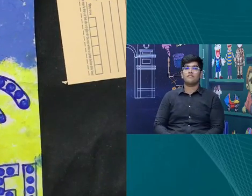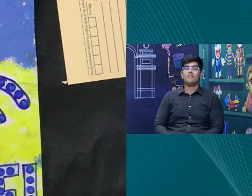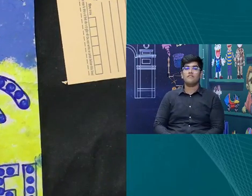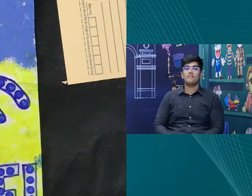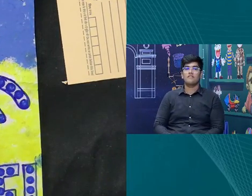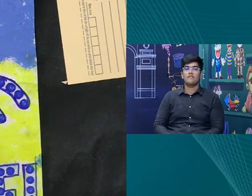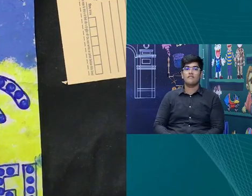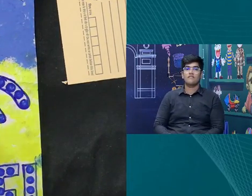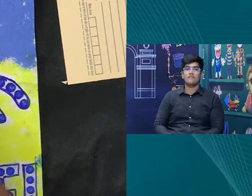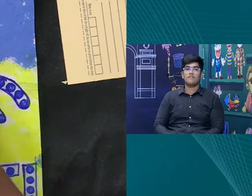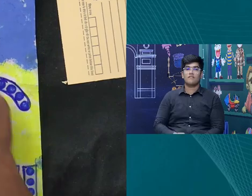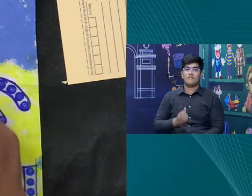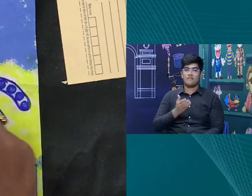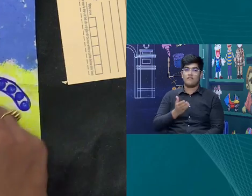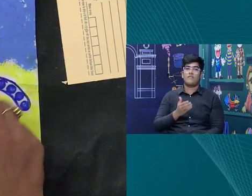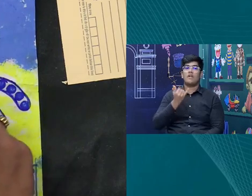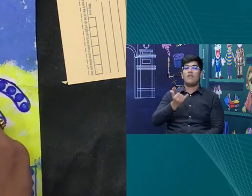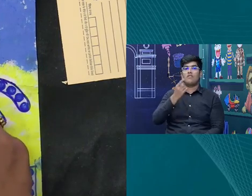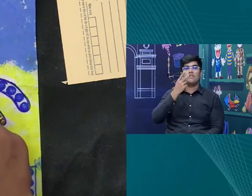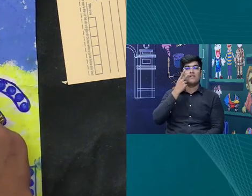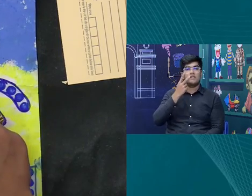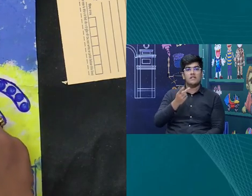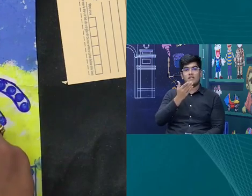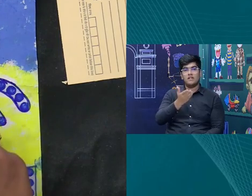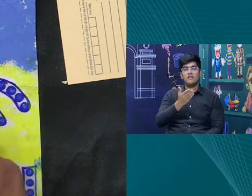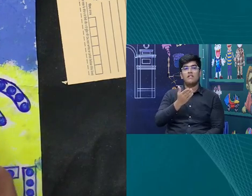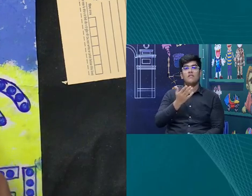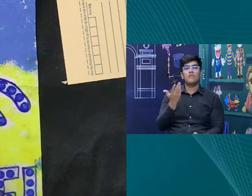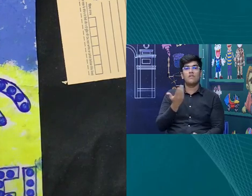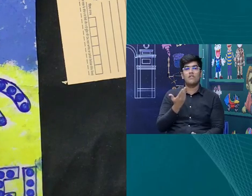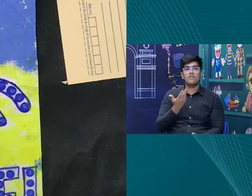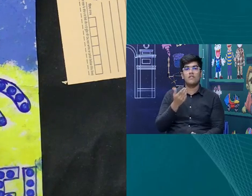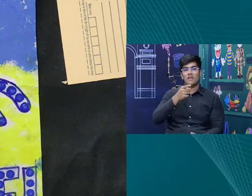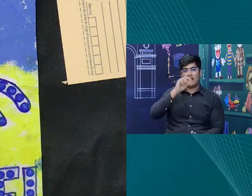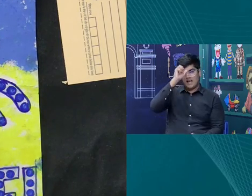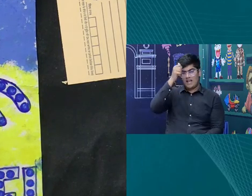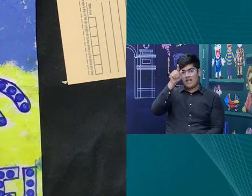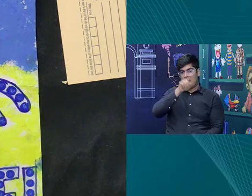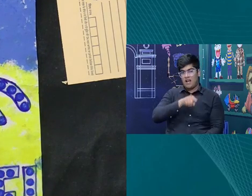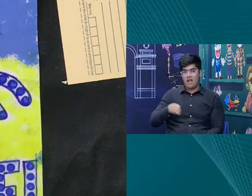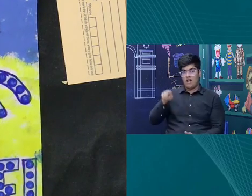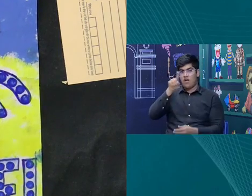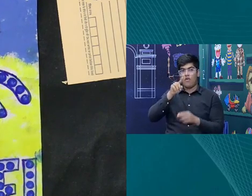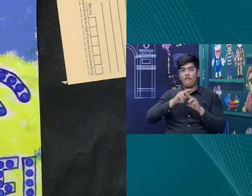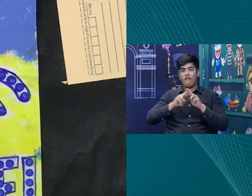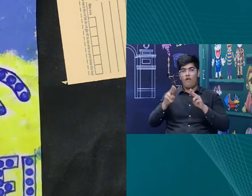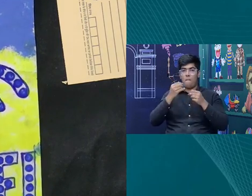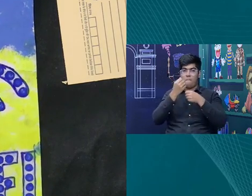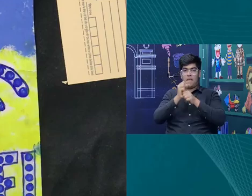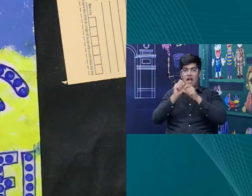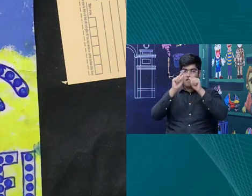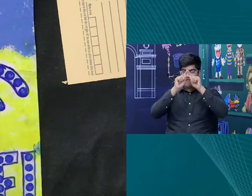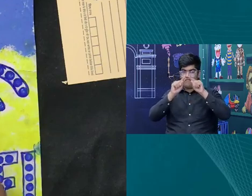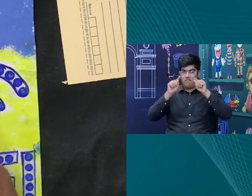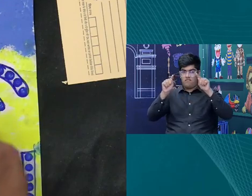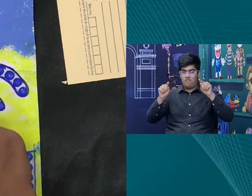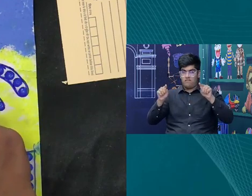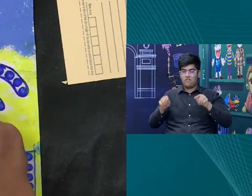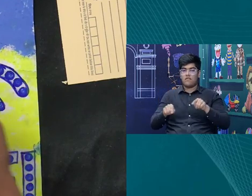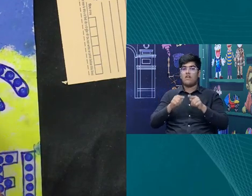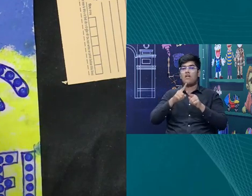इसके माध्यम से हम पहुचाते हैं तो आप देख रहे हो बच्चों कि हमने इस पूरे भारत के नक्षे को एक बनाया है आप इसको महसूस भी कर